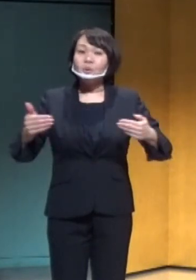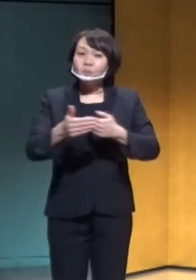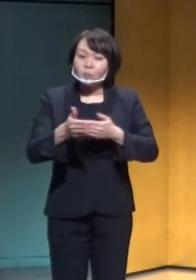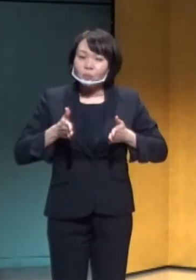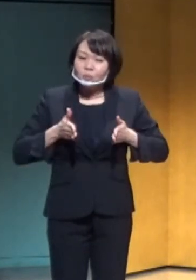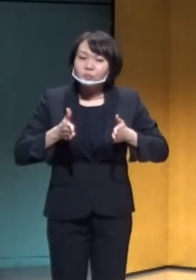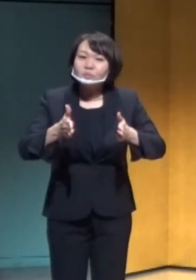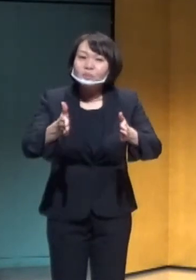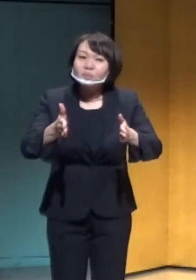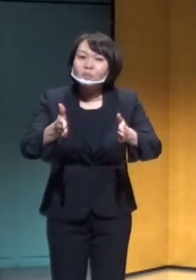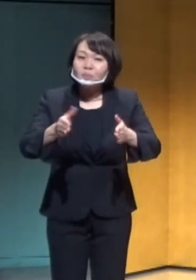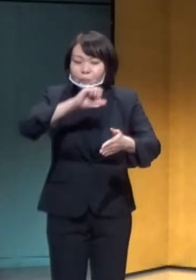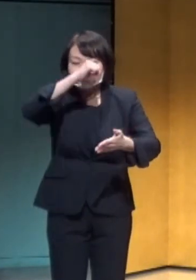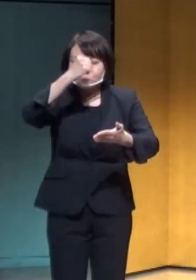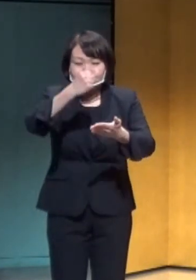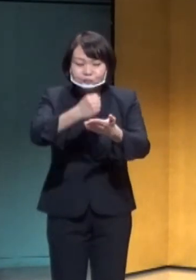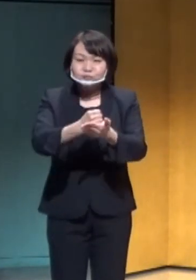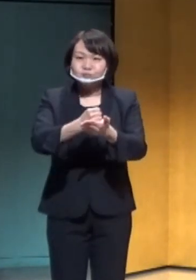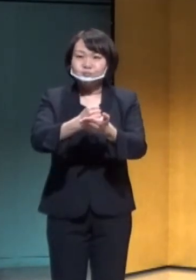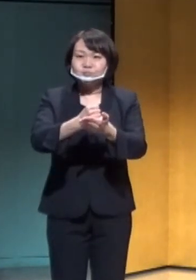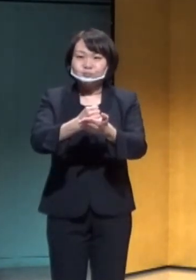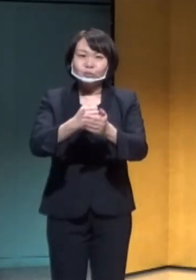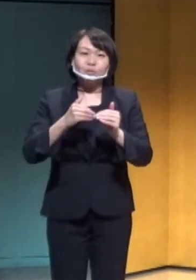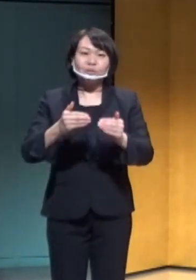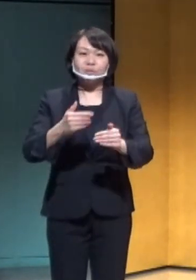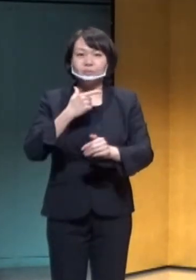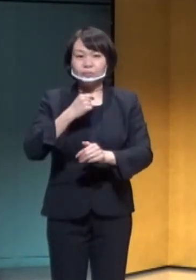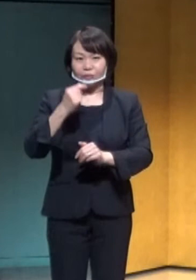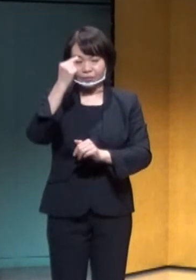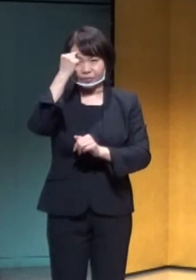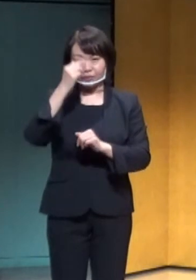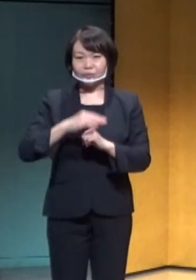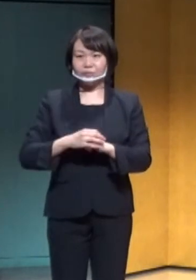向けて努力をさせていただき、富士見市に